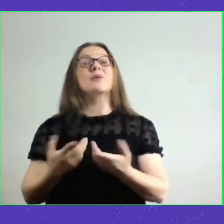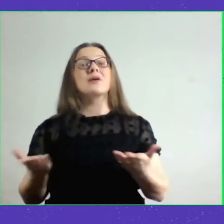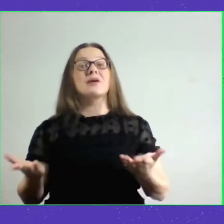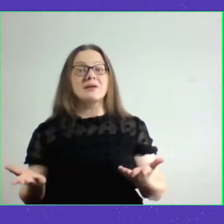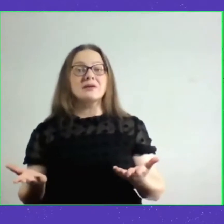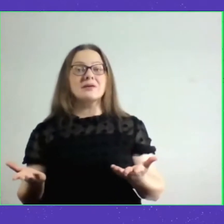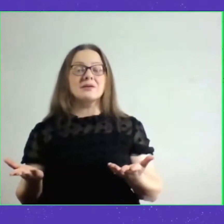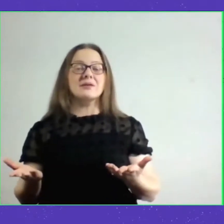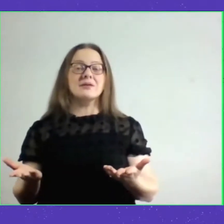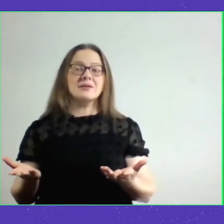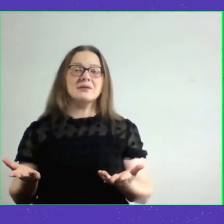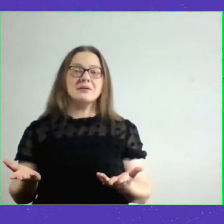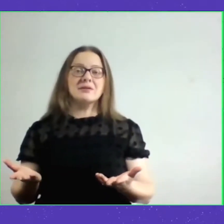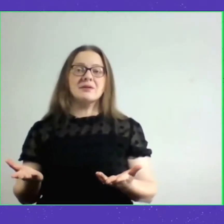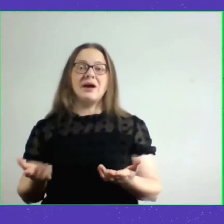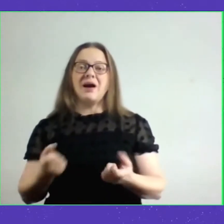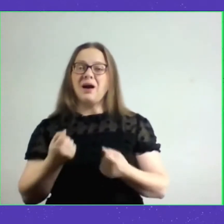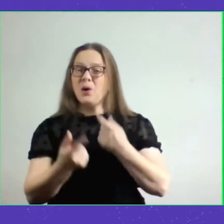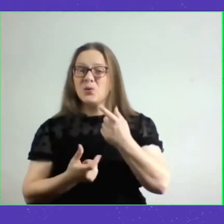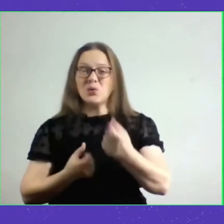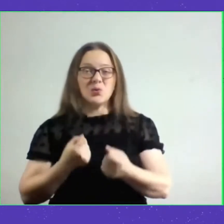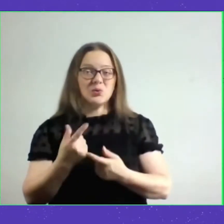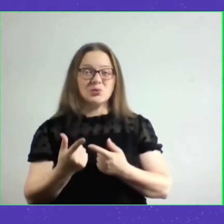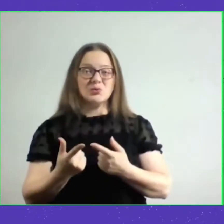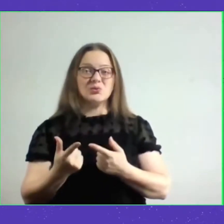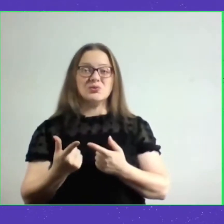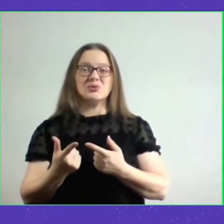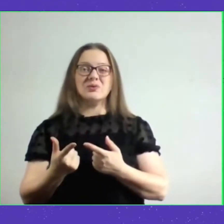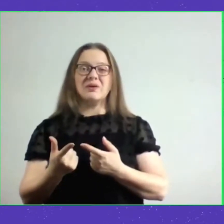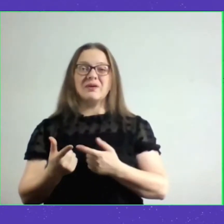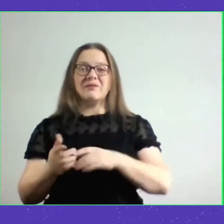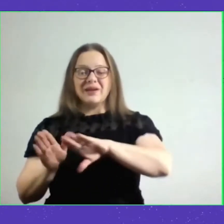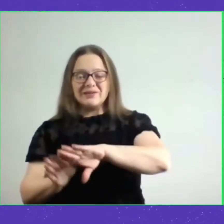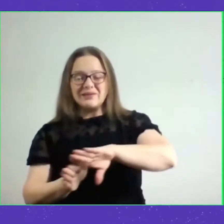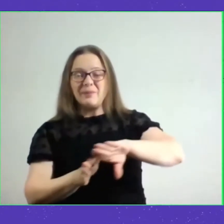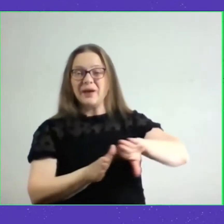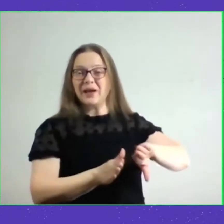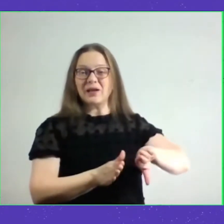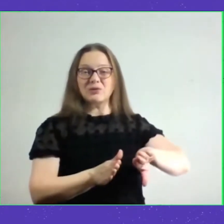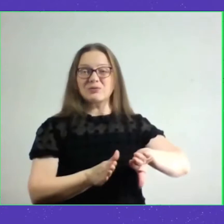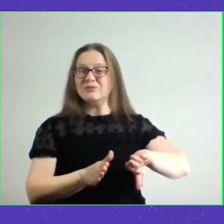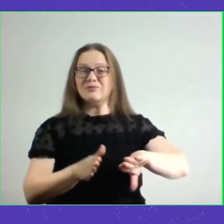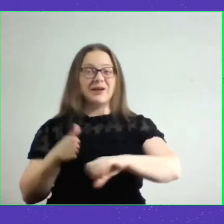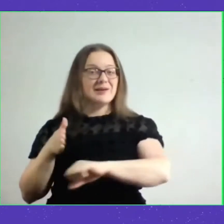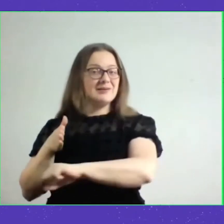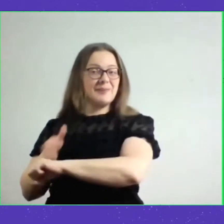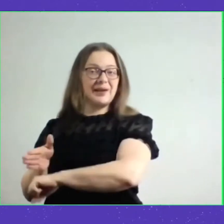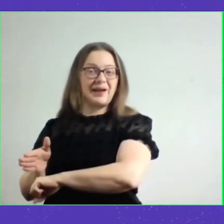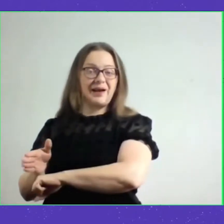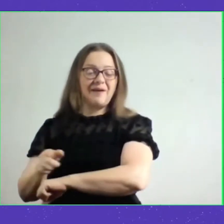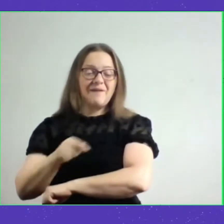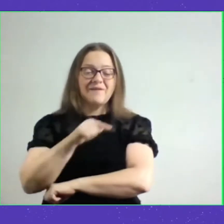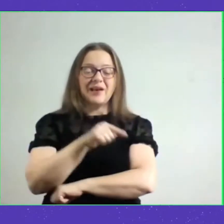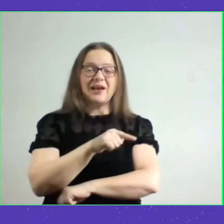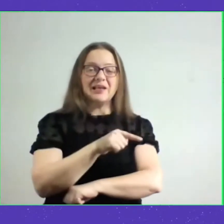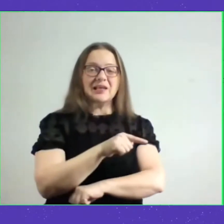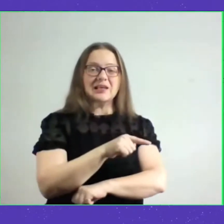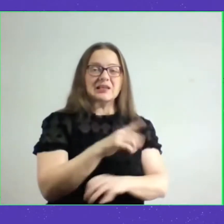ficar num ambiente onde vai haver trevas, choro e ranger de